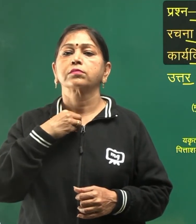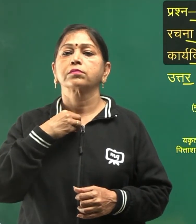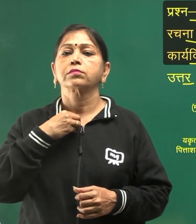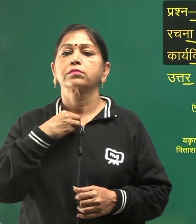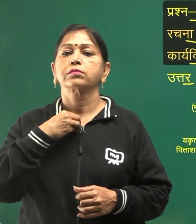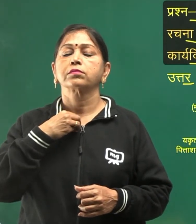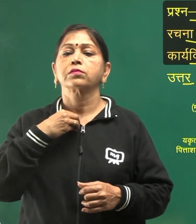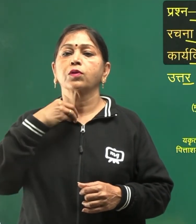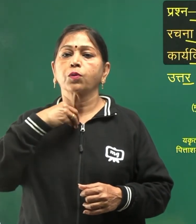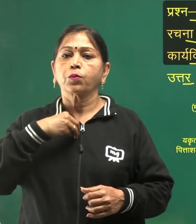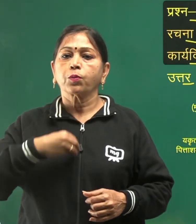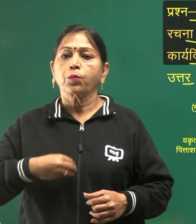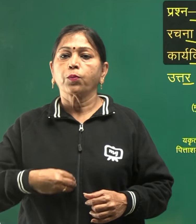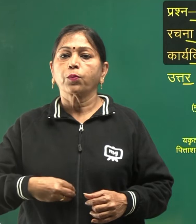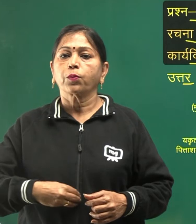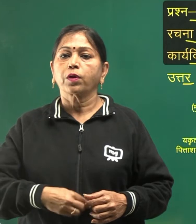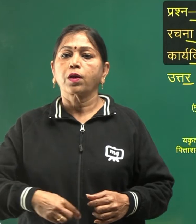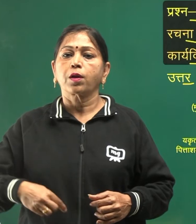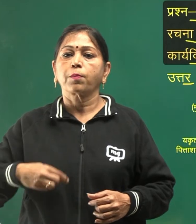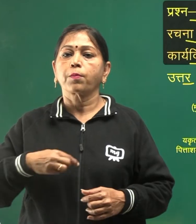वहाँ से आमा से आता है,